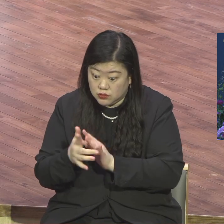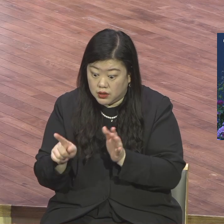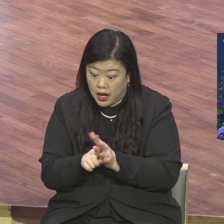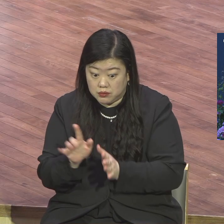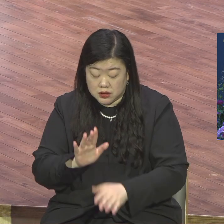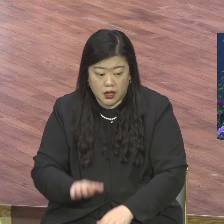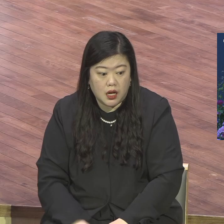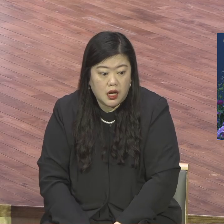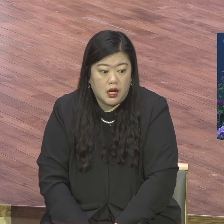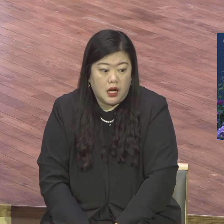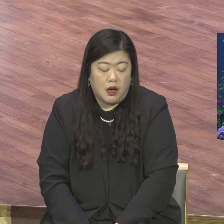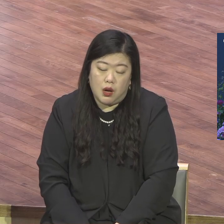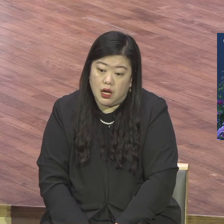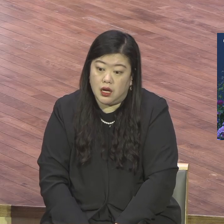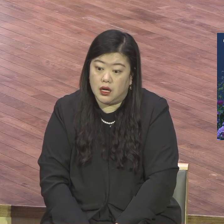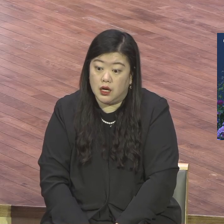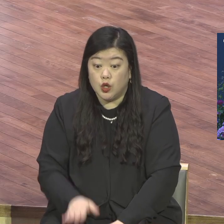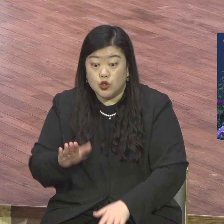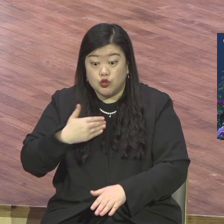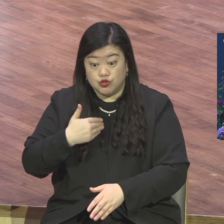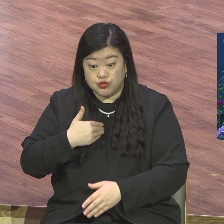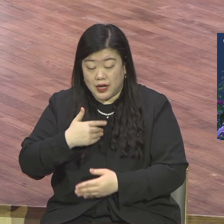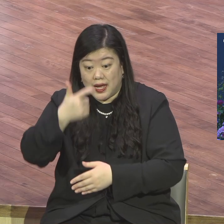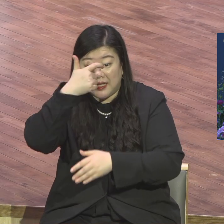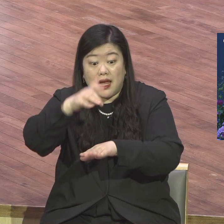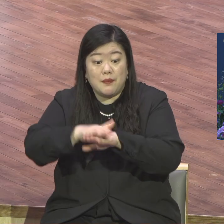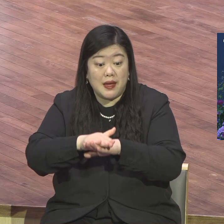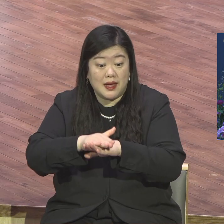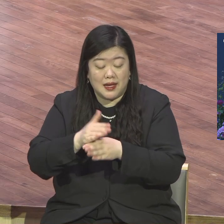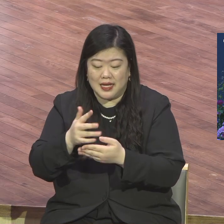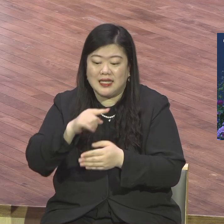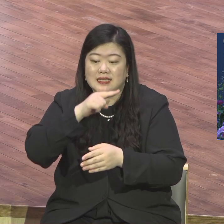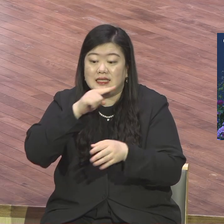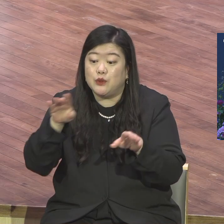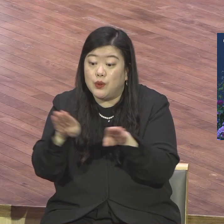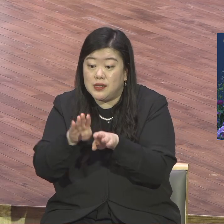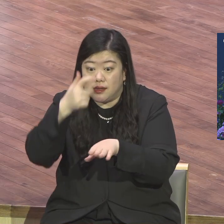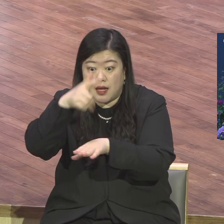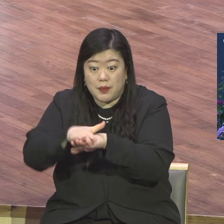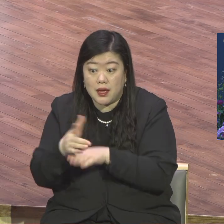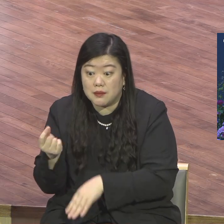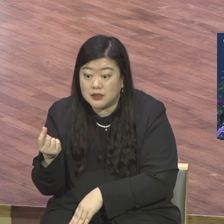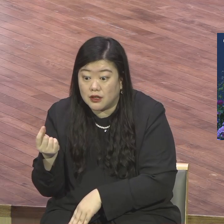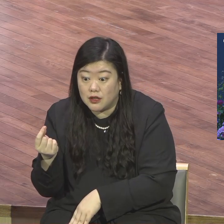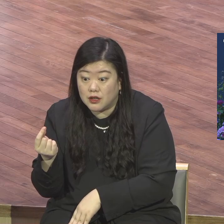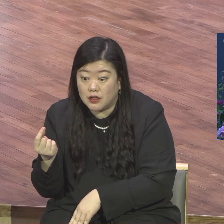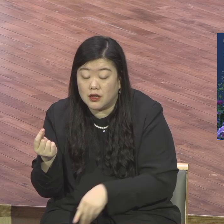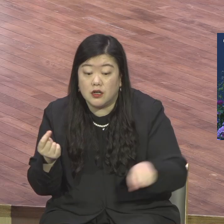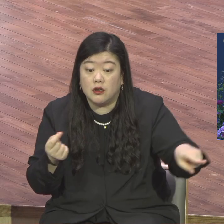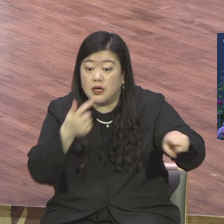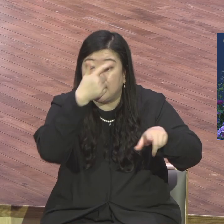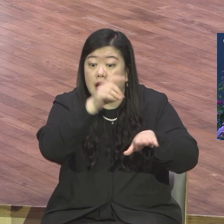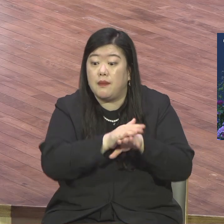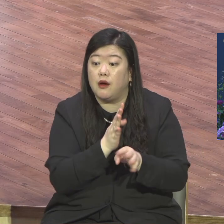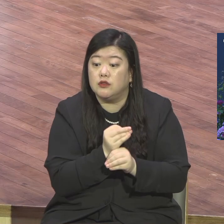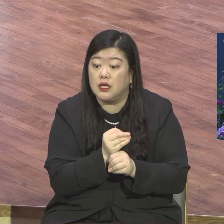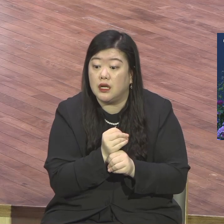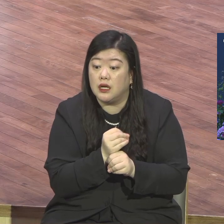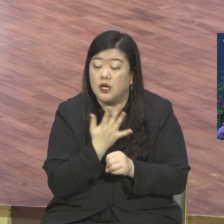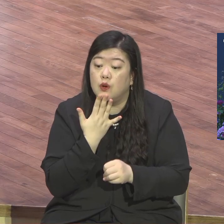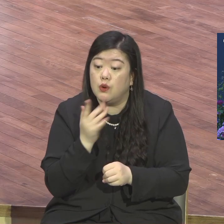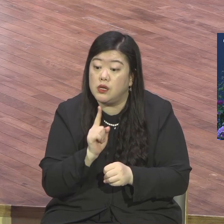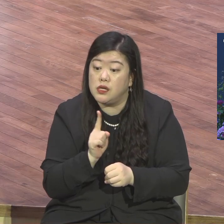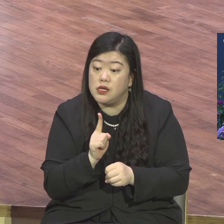지금도 토요일날 안식일 보냅니다. 구약거. 그래서 이 성지순례 가면요, 이스라엘 가면요,